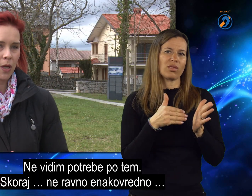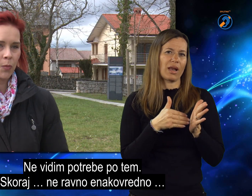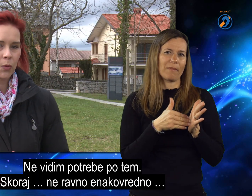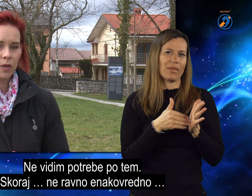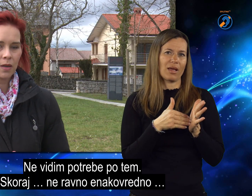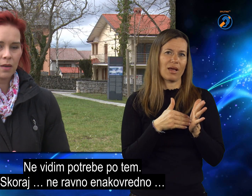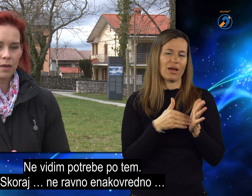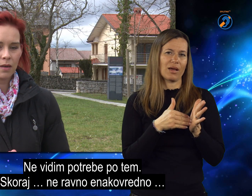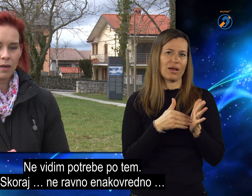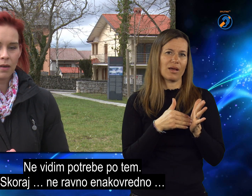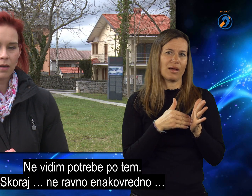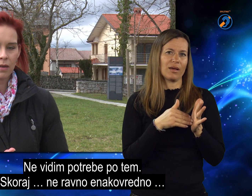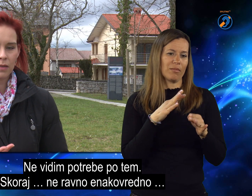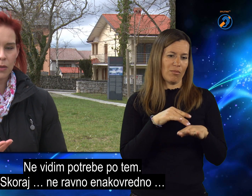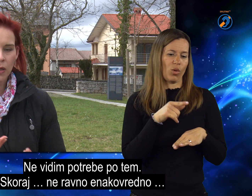potrebe po temu,